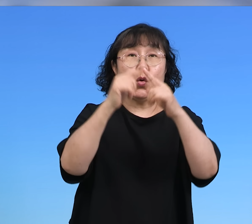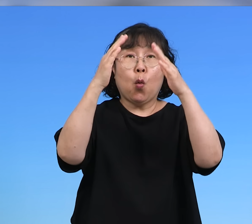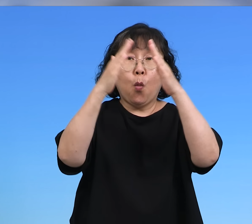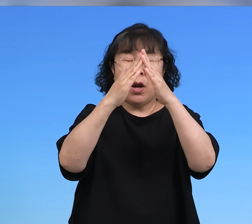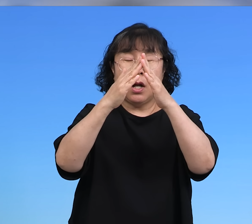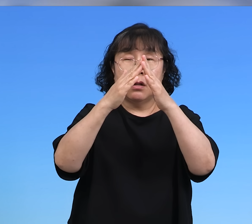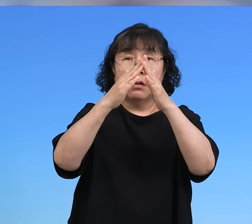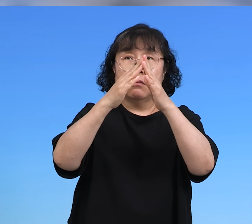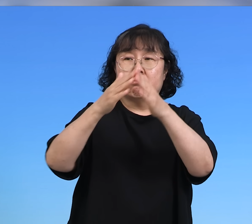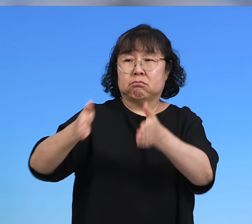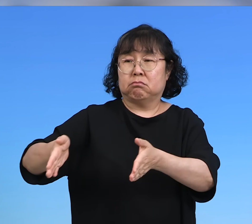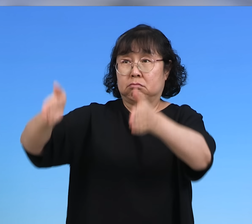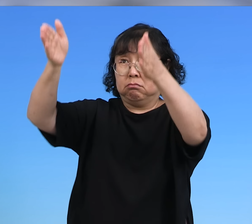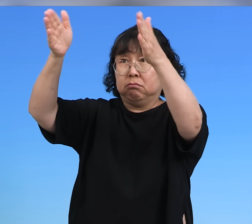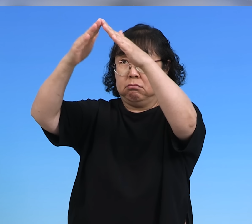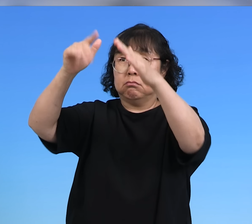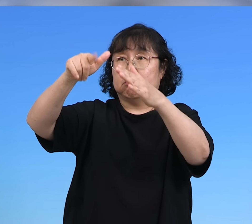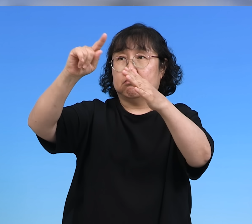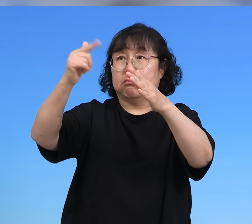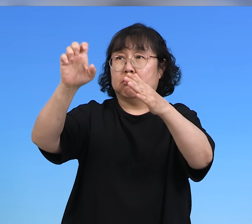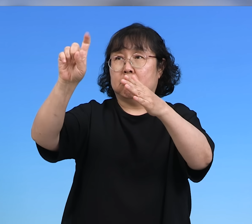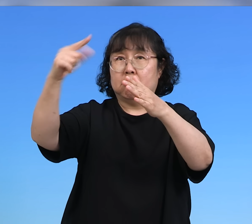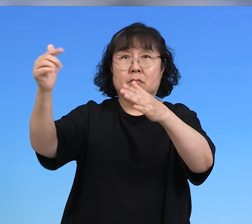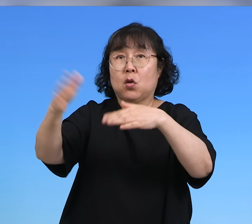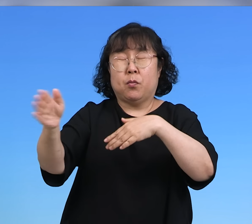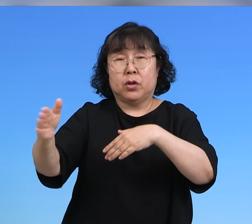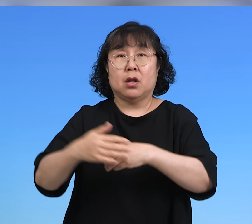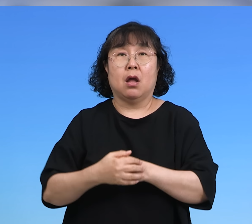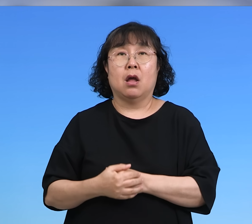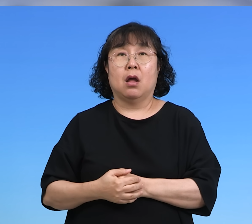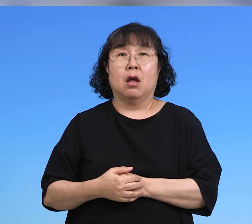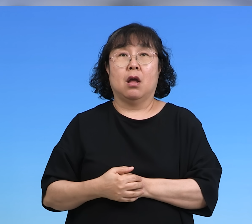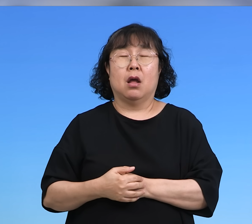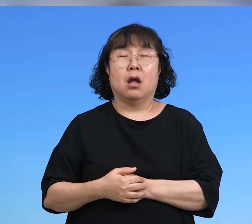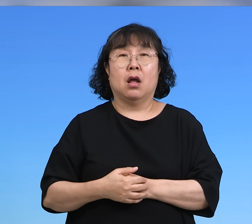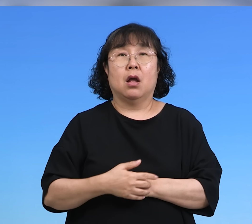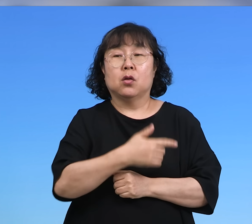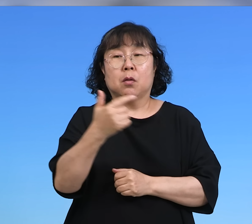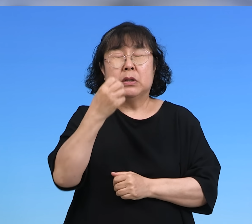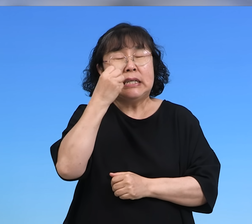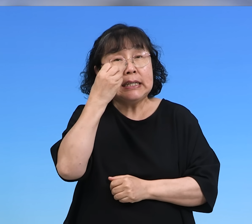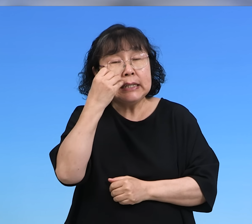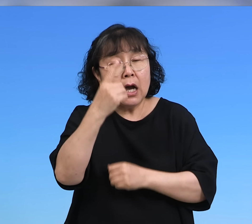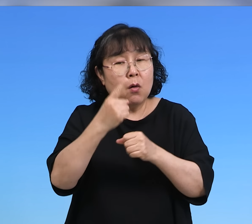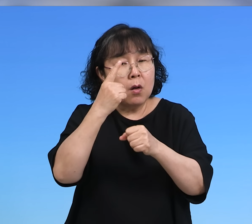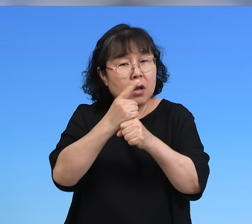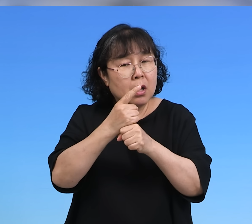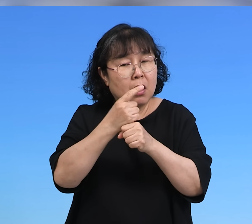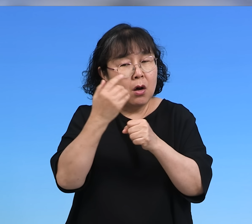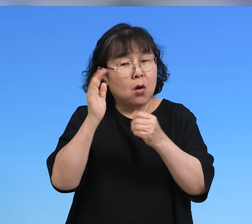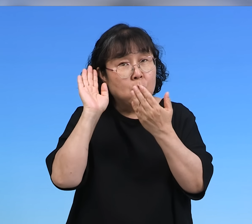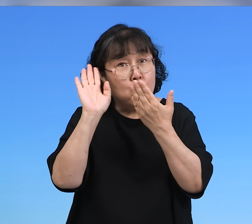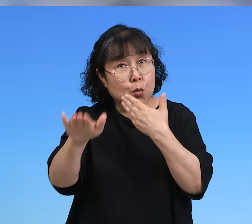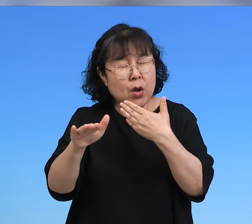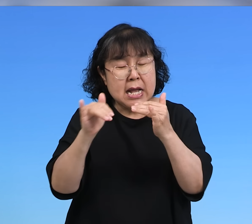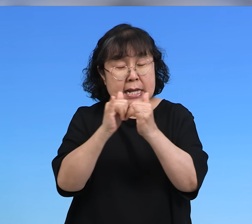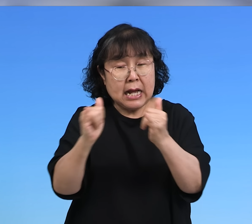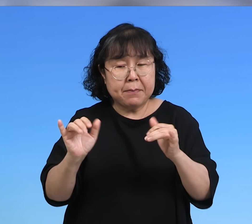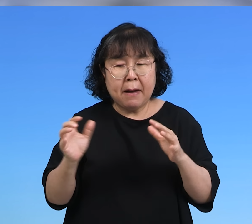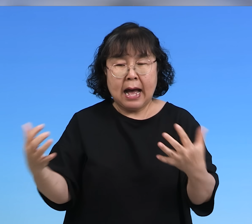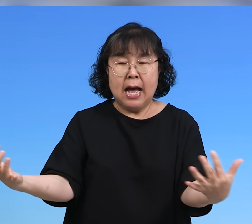교회라는 입간판도 없고 아무것도, 주중에는 교회가 흔적도 없어지는데 너무나 신기하게도 한 1년 지나면서